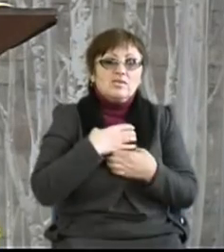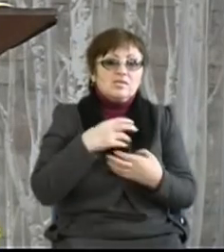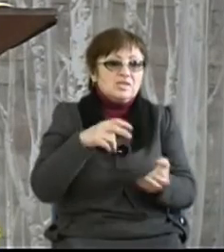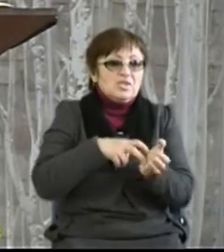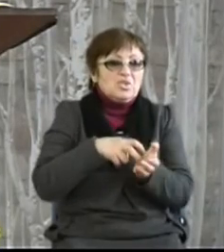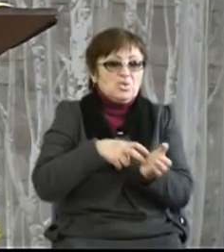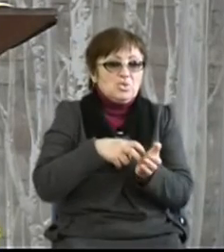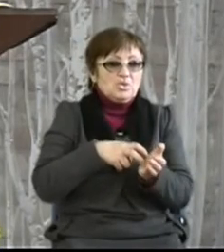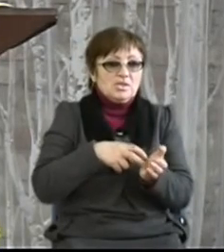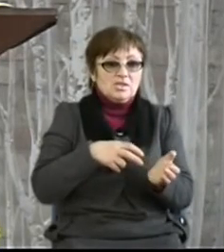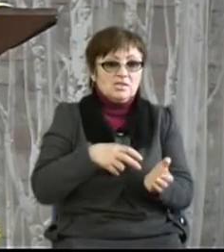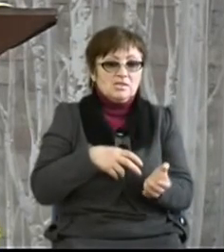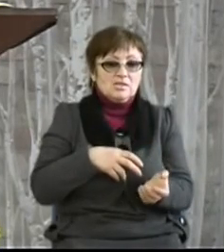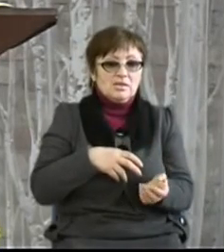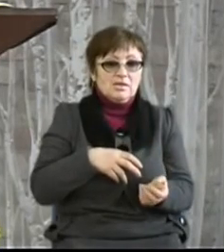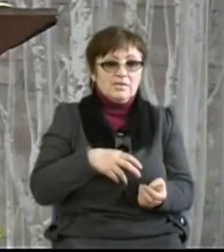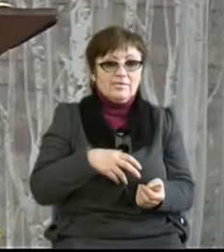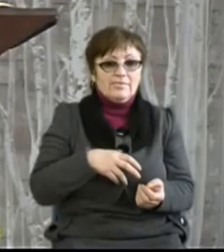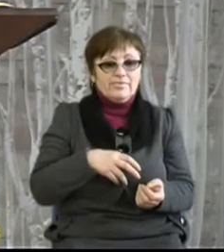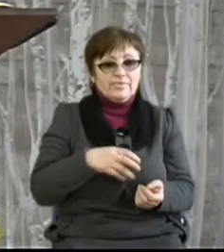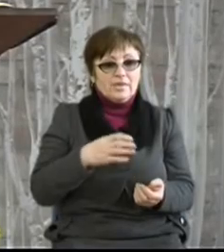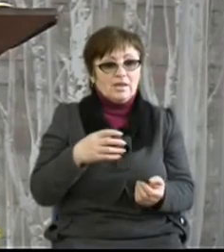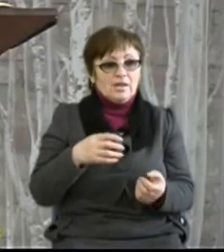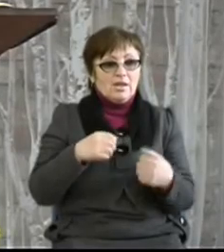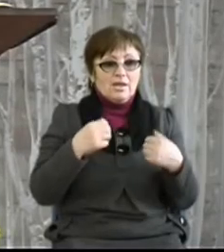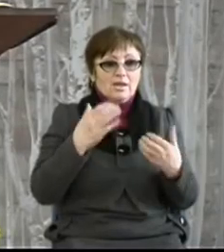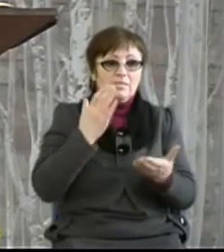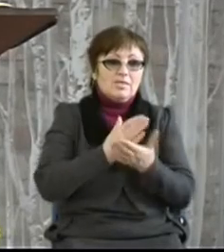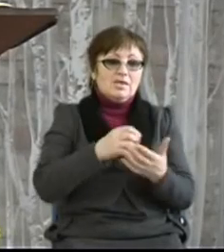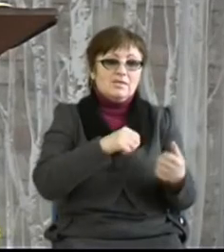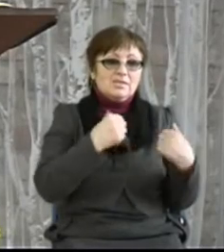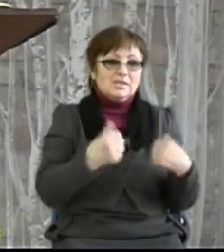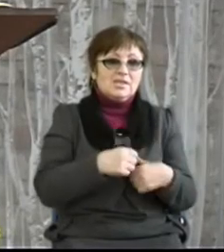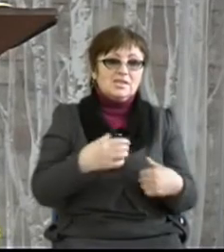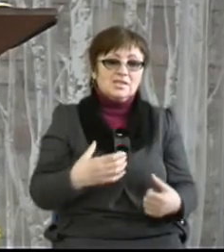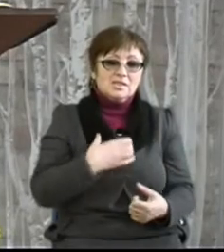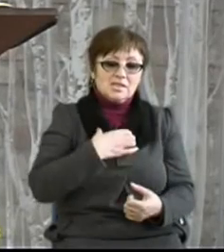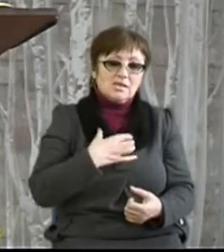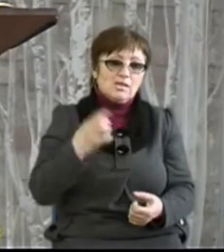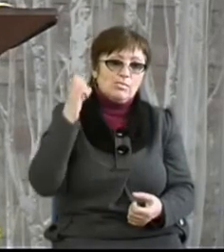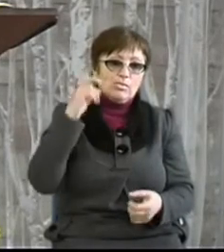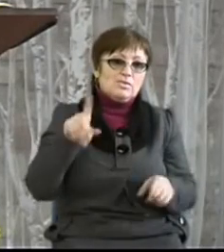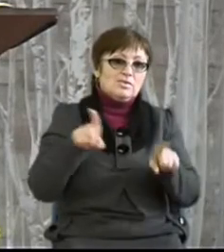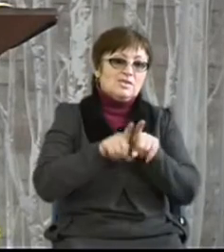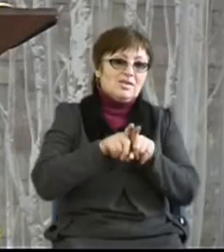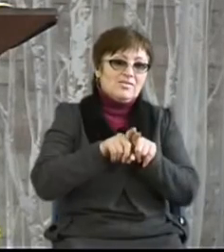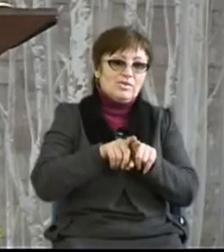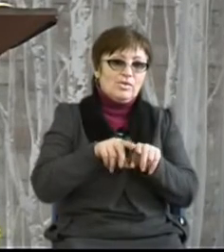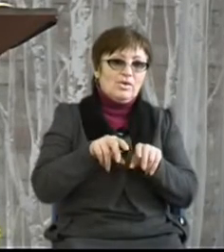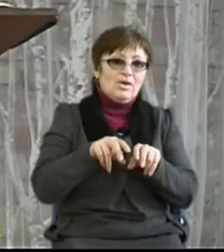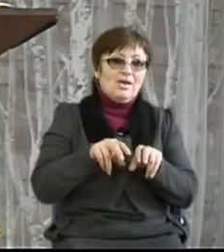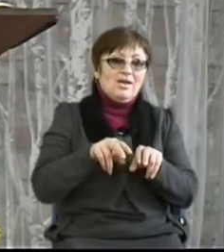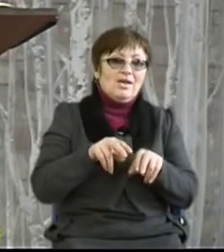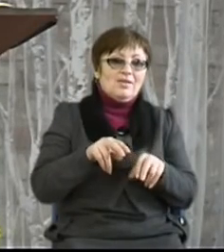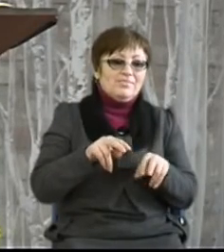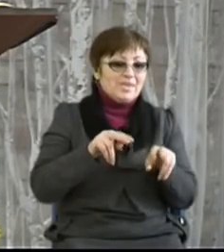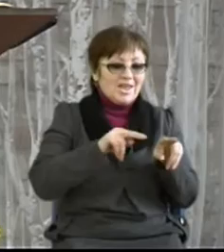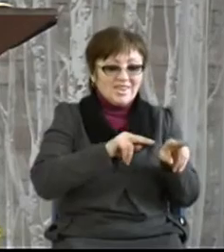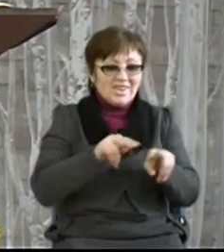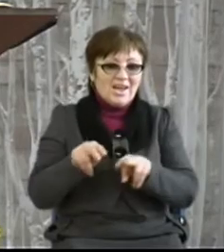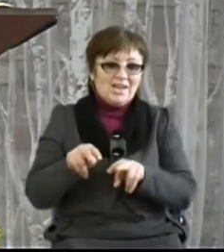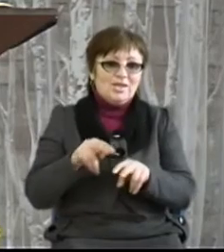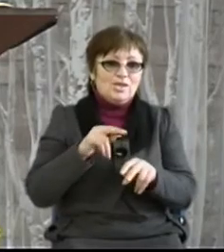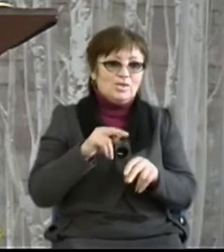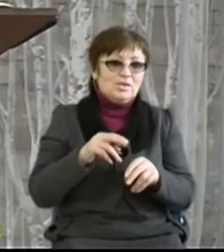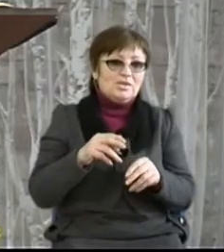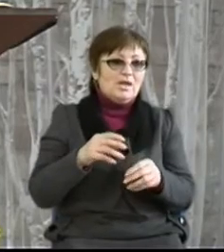определенную трусость, все равно, скажем так, имея в сердце даже страх, все равно Бог контролирует нас, все равно Бог поддерживает нас,